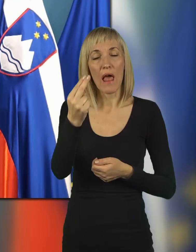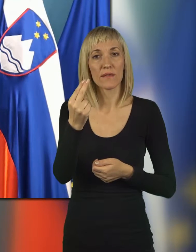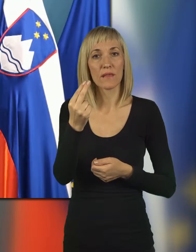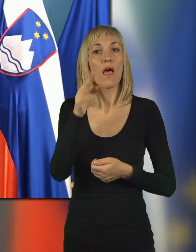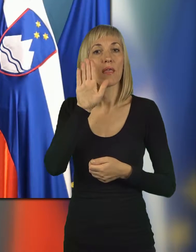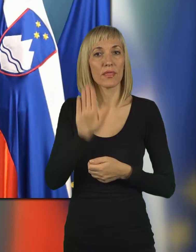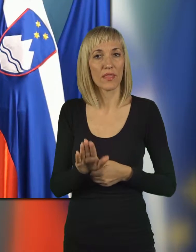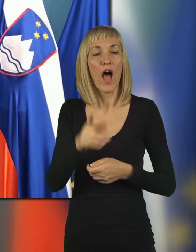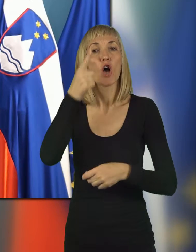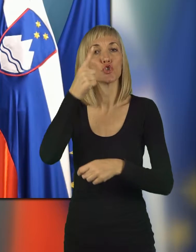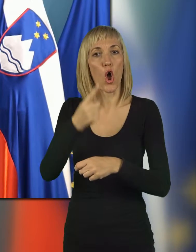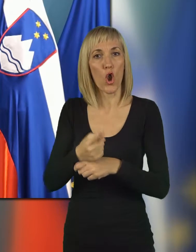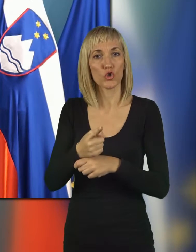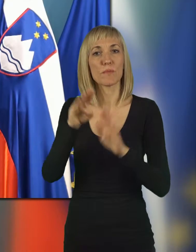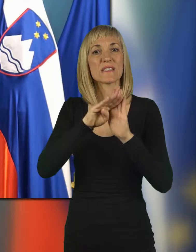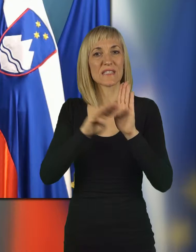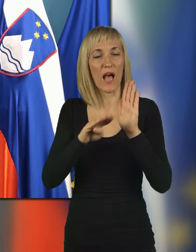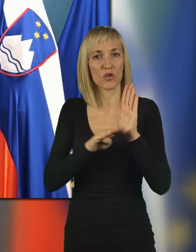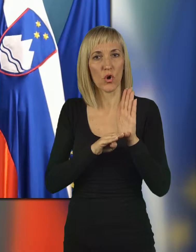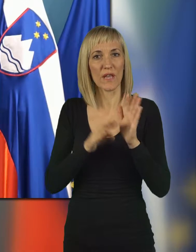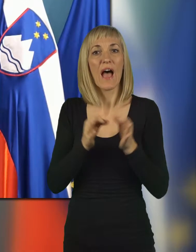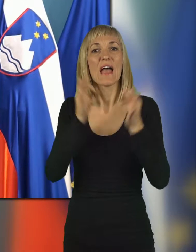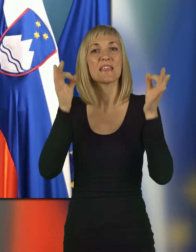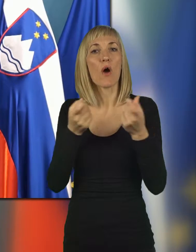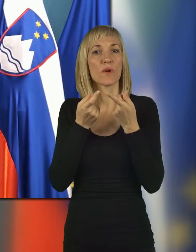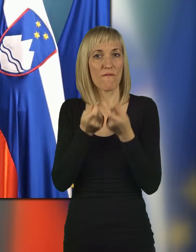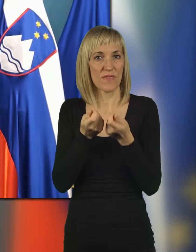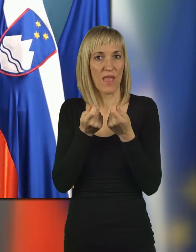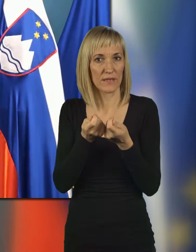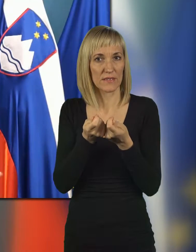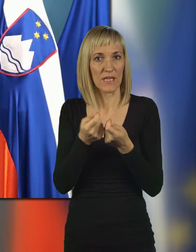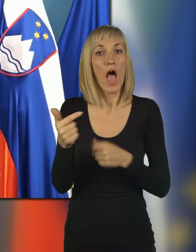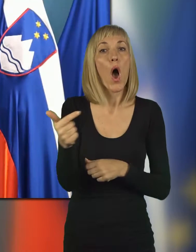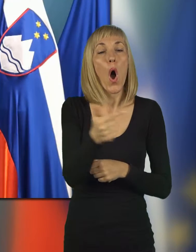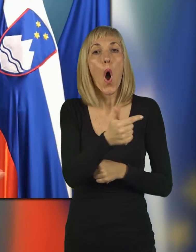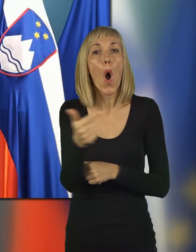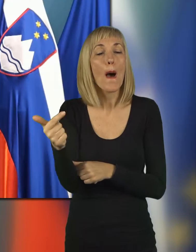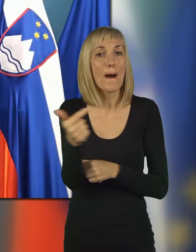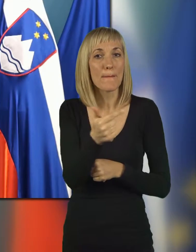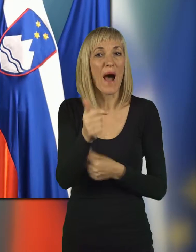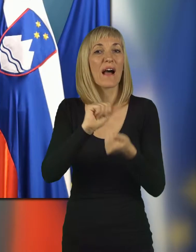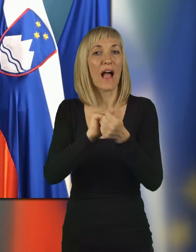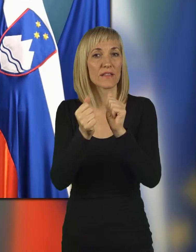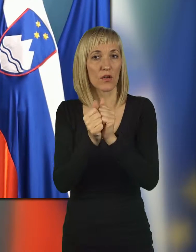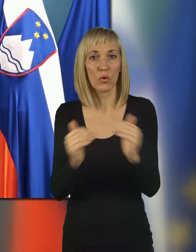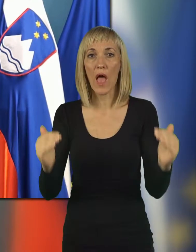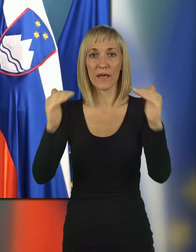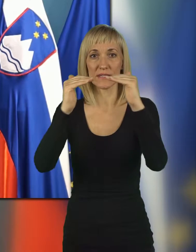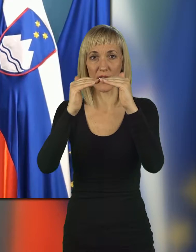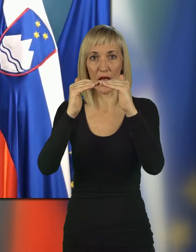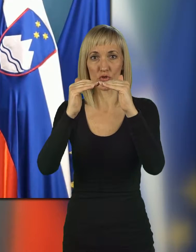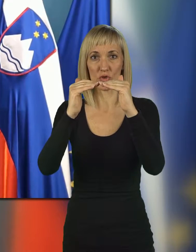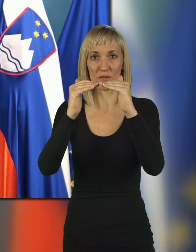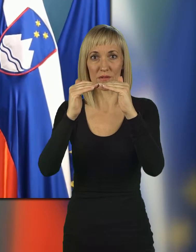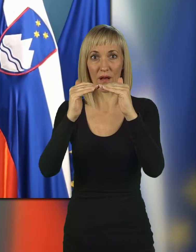Glede na določbe zakona v javnih financah se ti dve kategoriji izenačita,